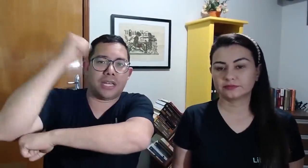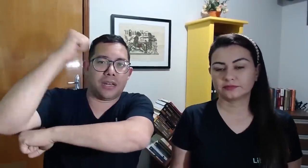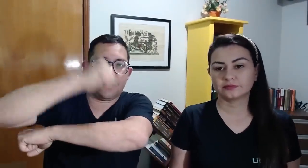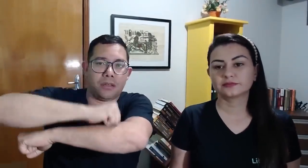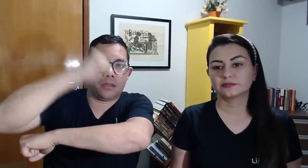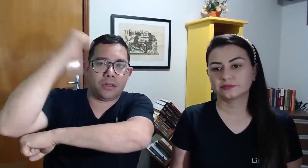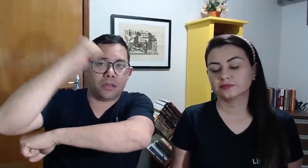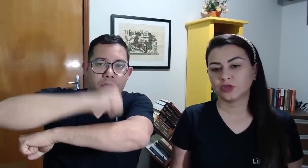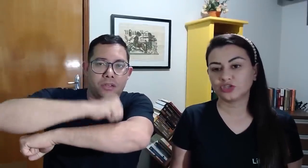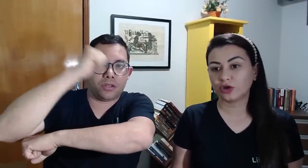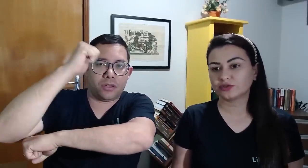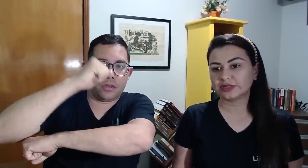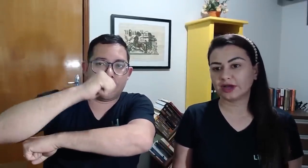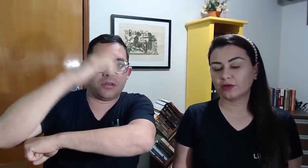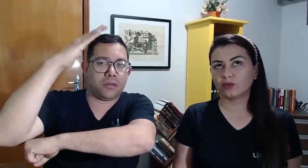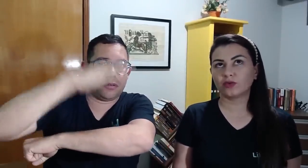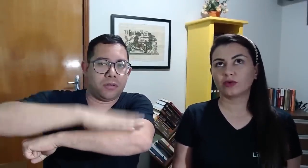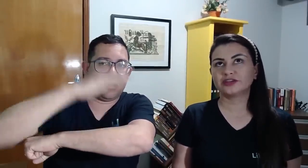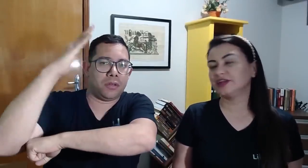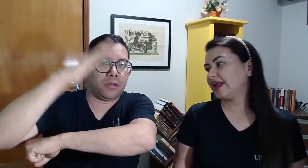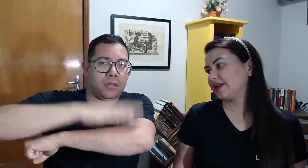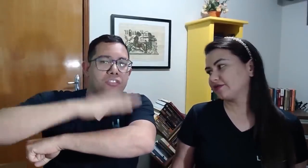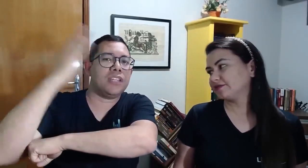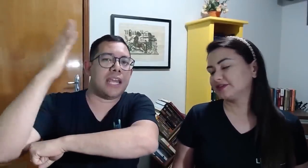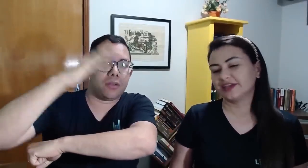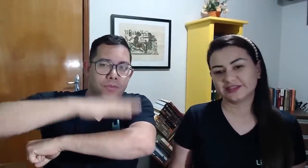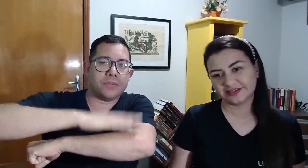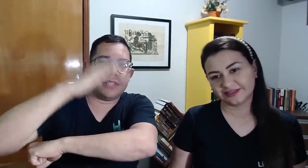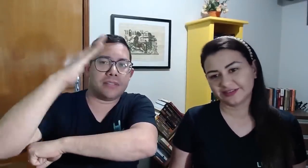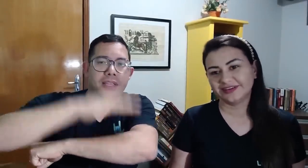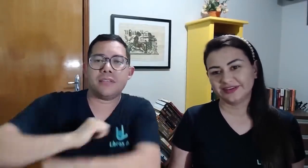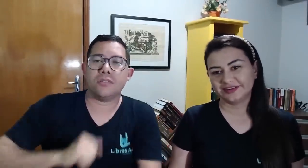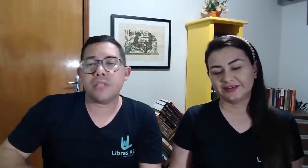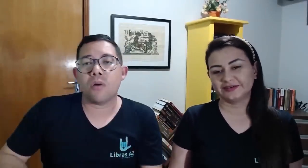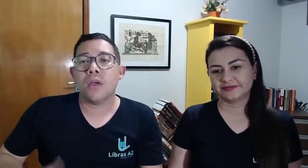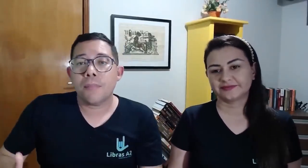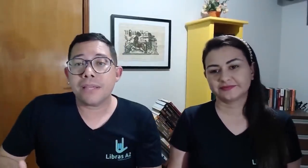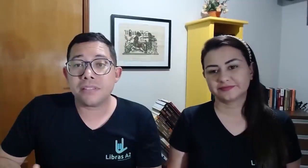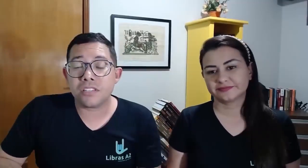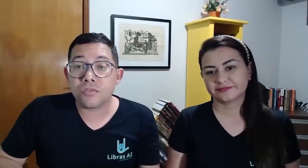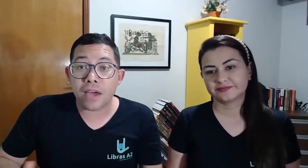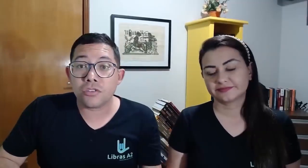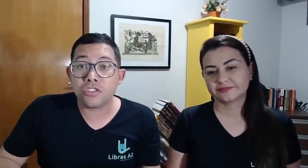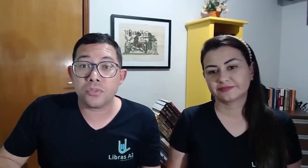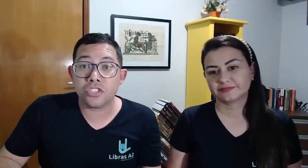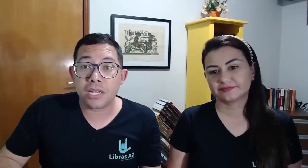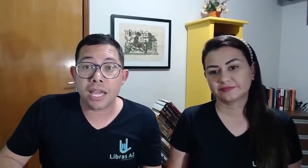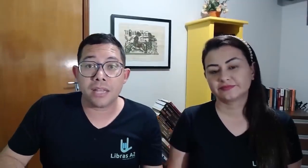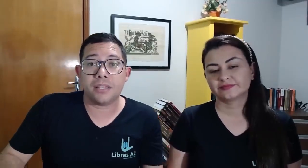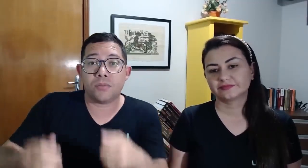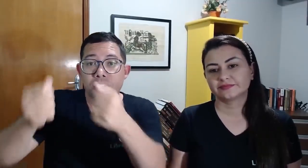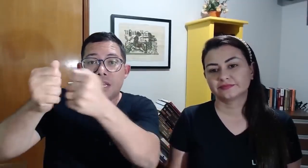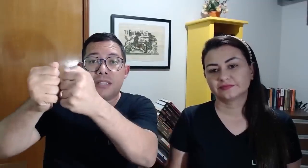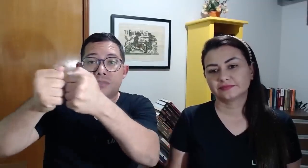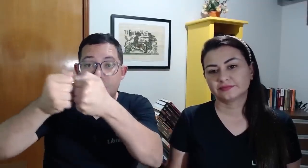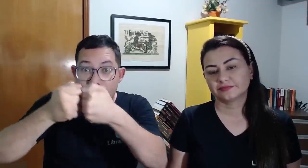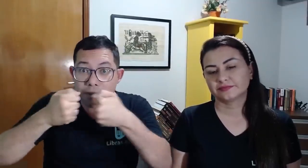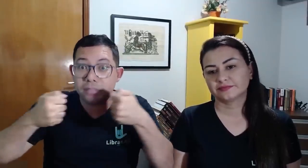janela. É um sinal genérico. Genérico, vamos dizer assim. Esse é o sinal. Mas existe vários tipos de janela. Tem uma janela que você abre